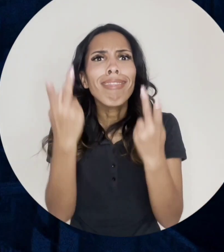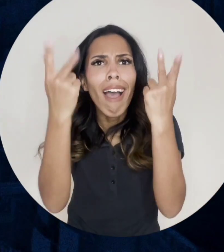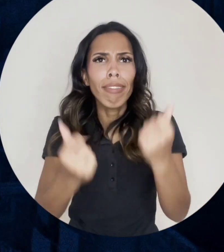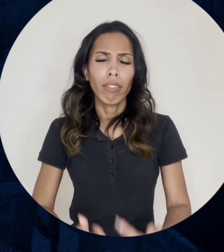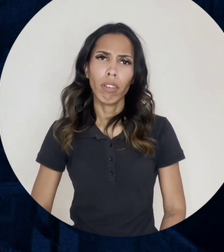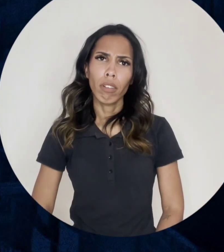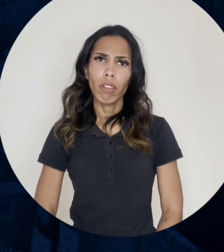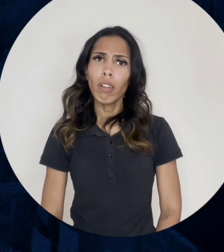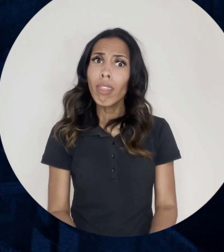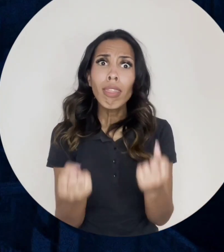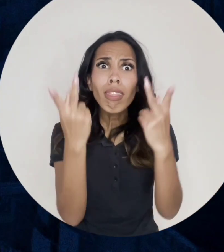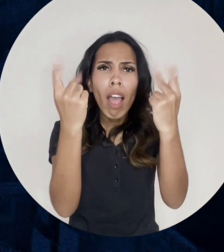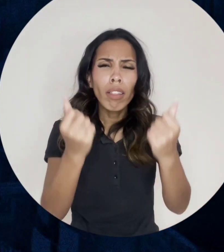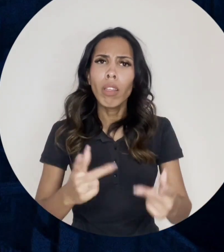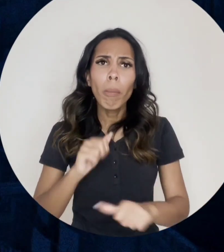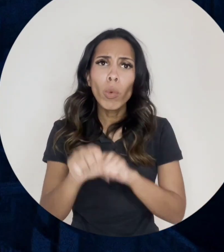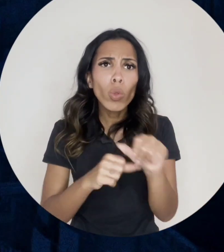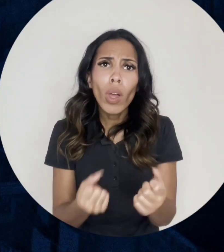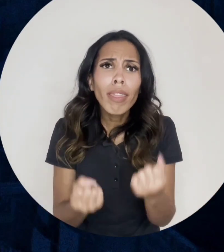Nada de nada.